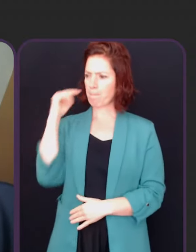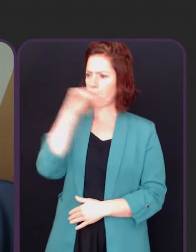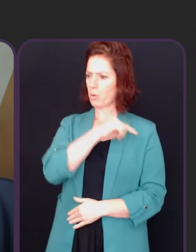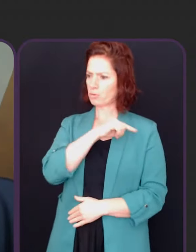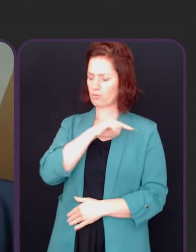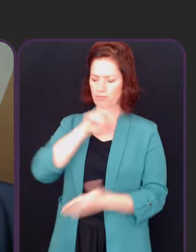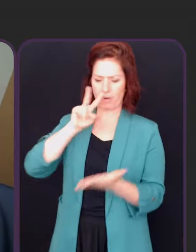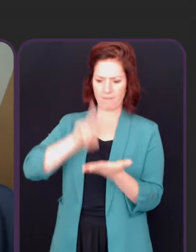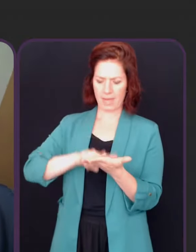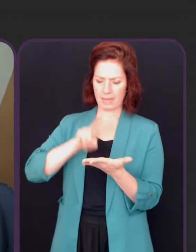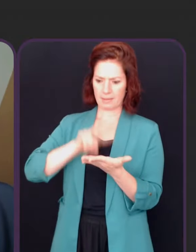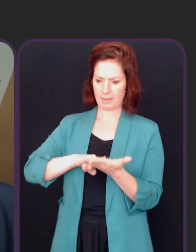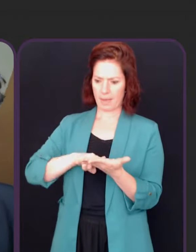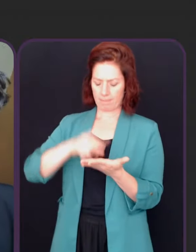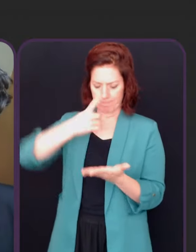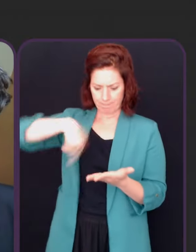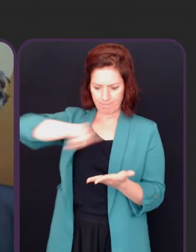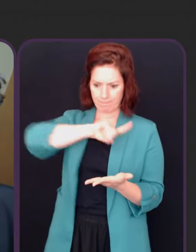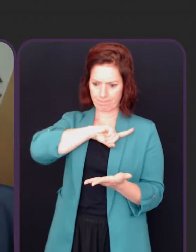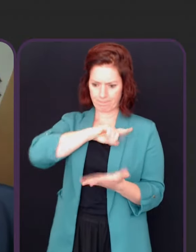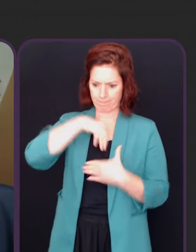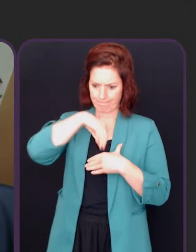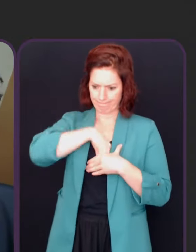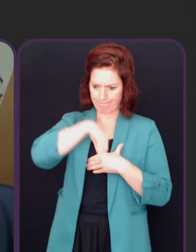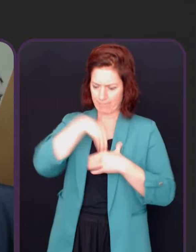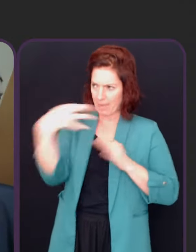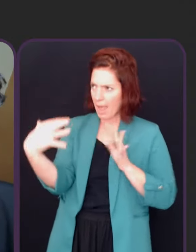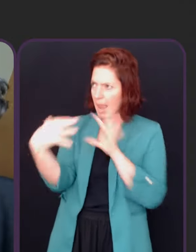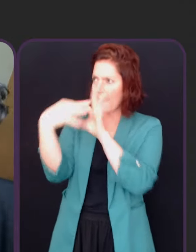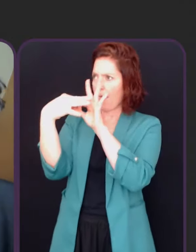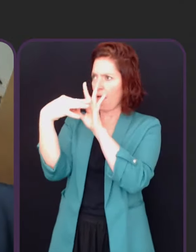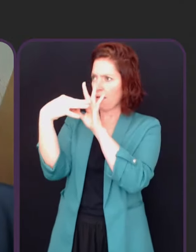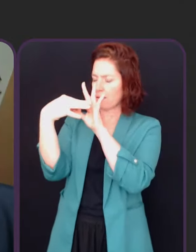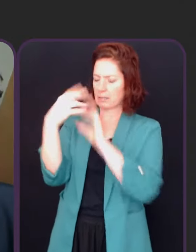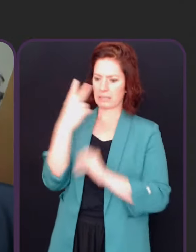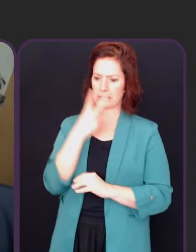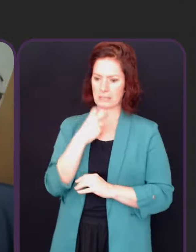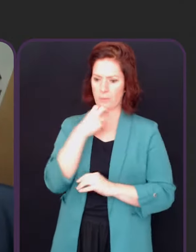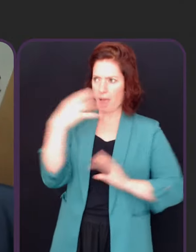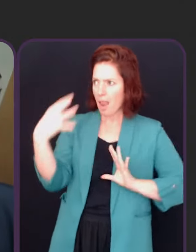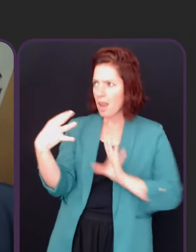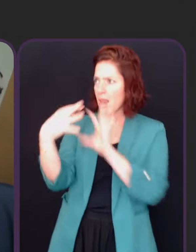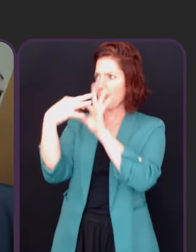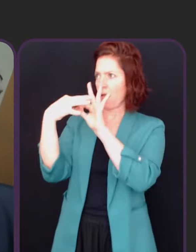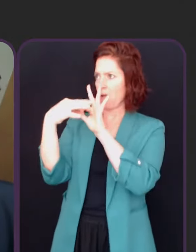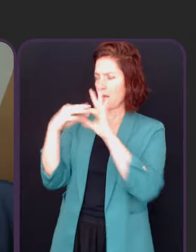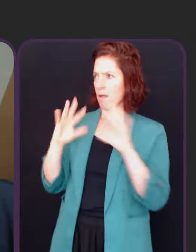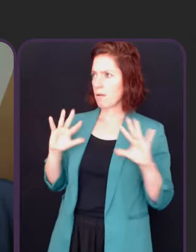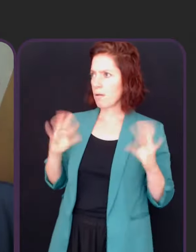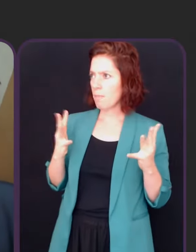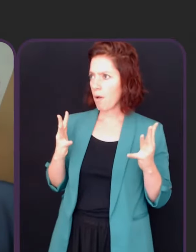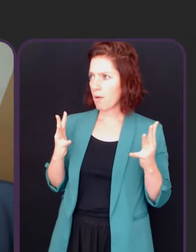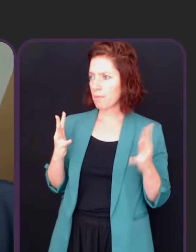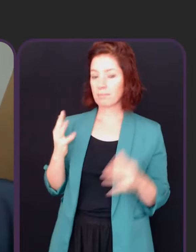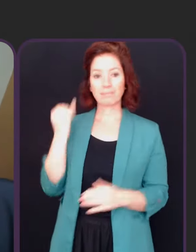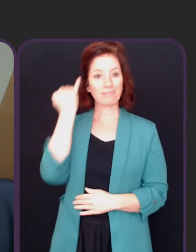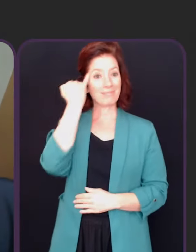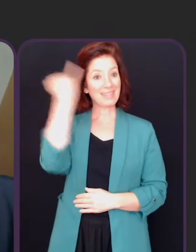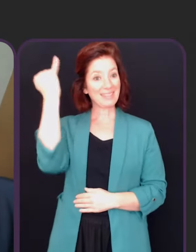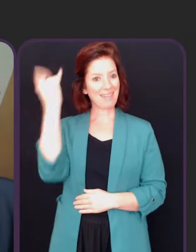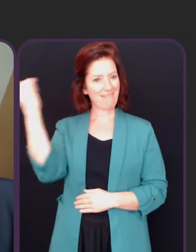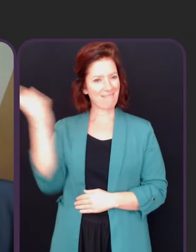public autour de la thématique, notre lien intime, notre lien politique aux mensonges et à la vérité